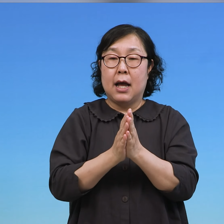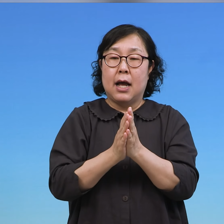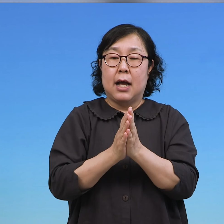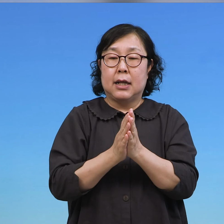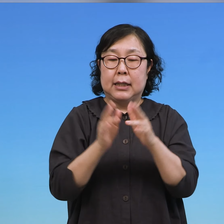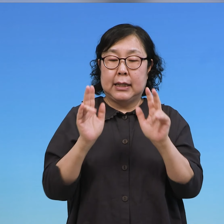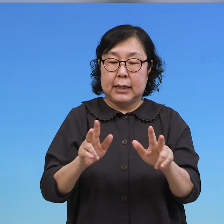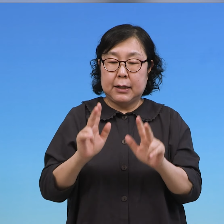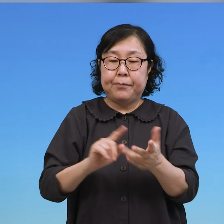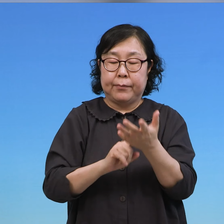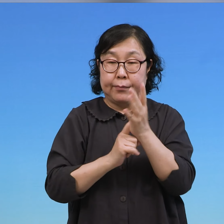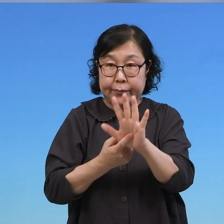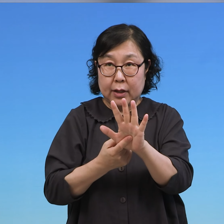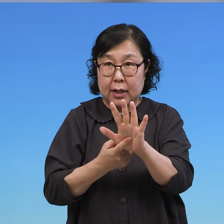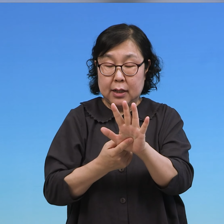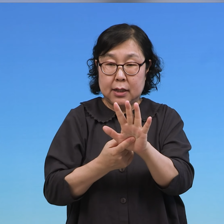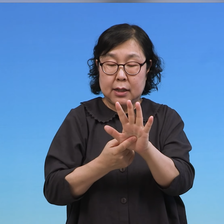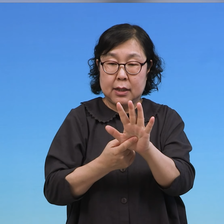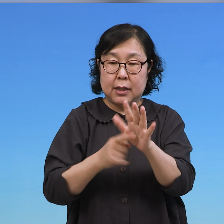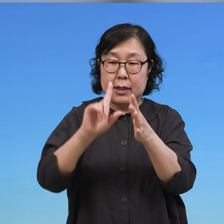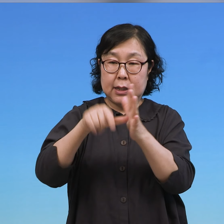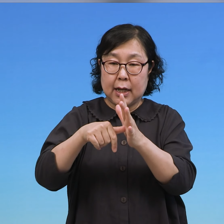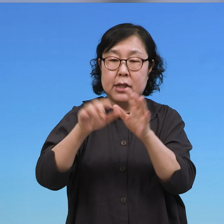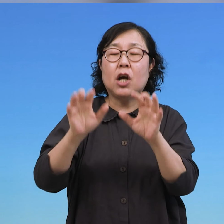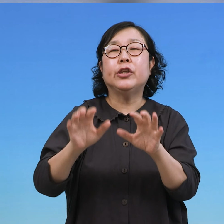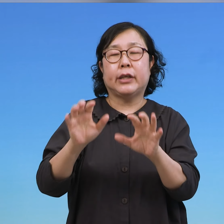거예요. 현재. 여러분, 그거 아십니까?